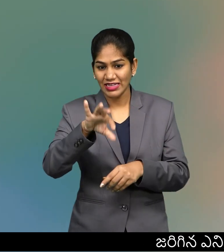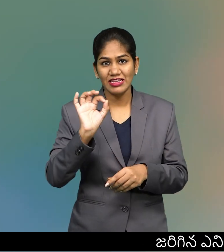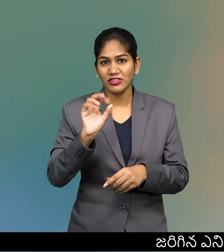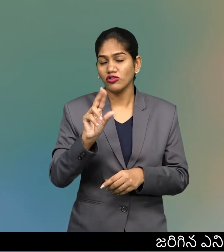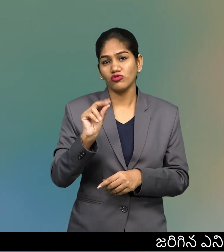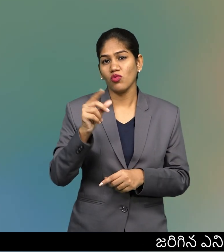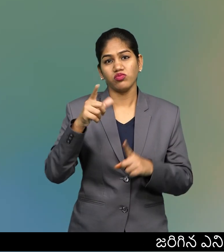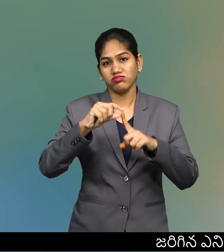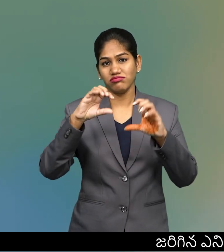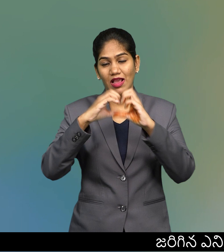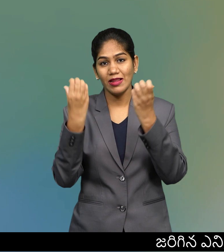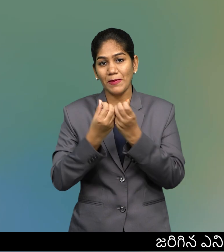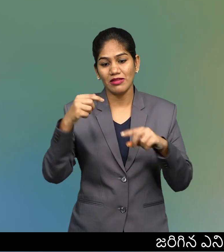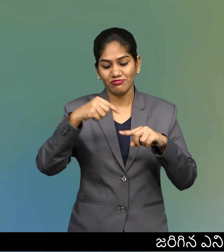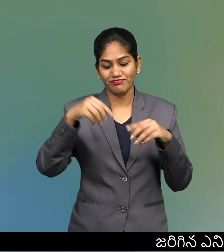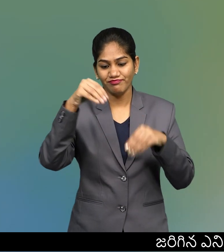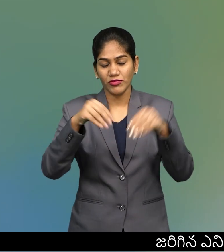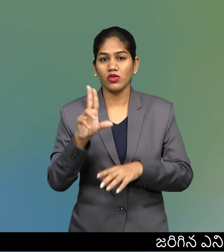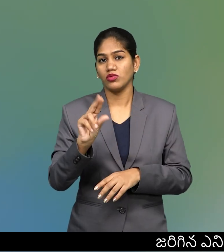ఎన్నికల్లో ఓటు వేయలేదు.